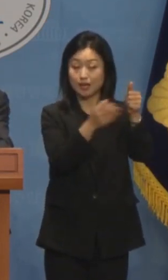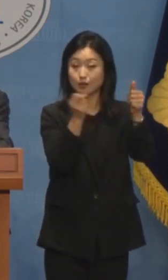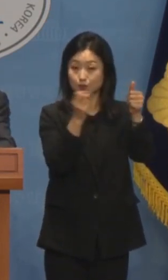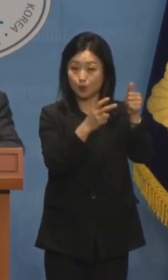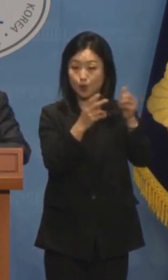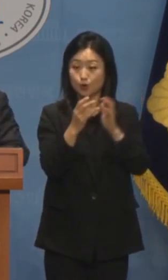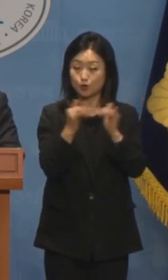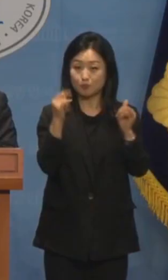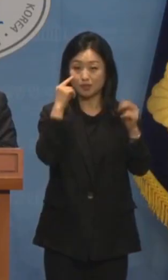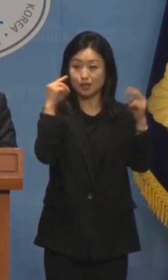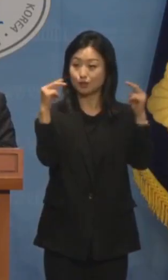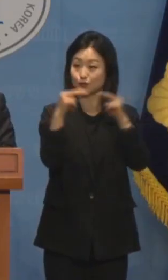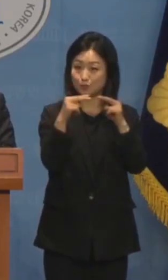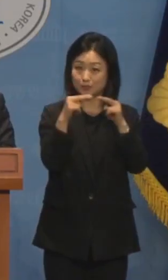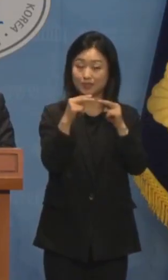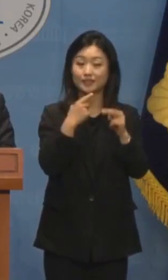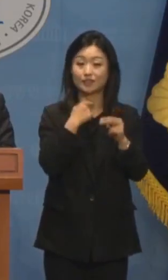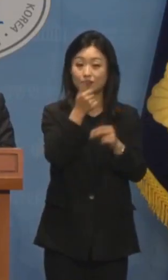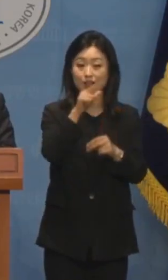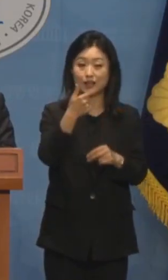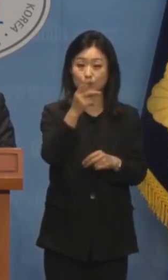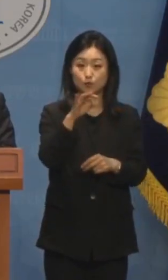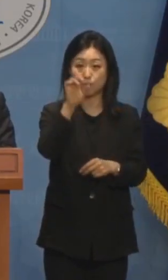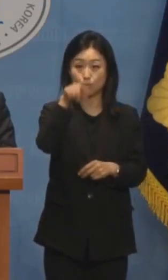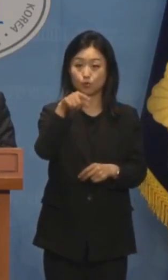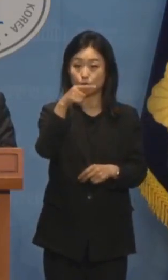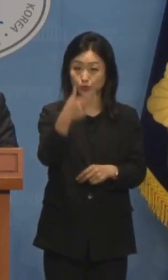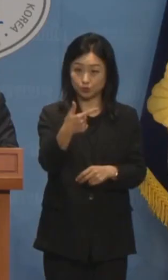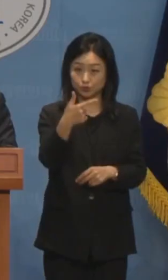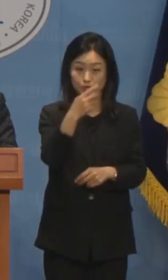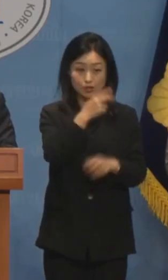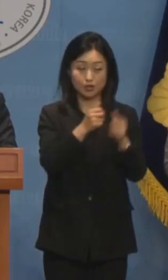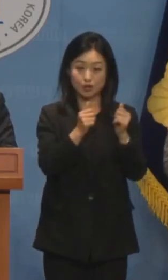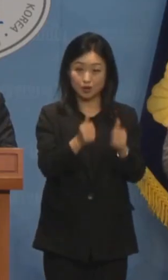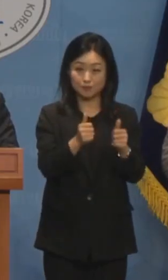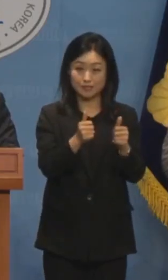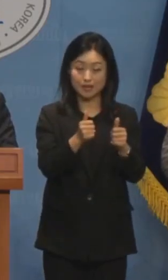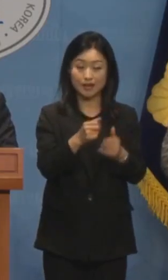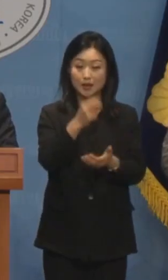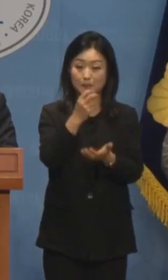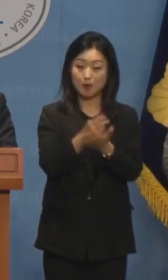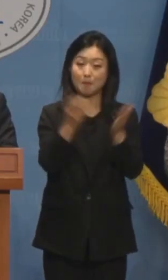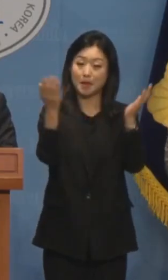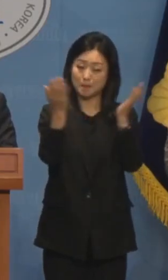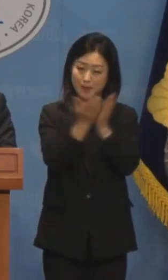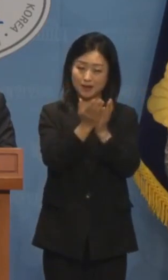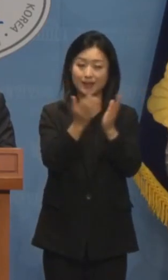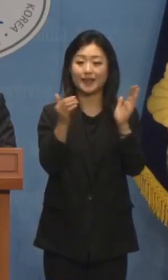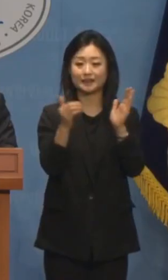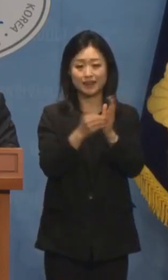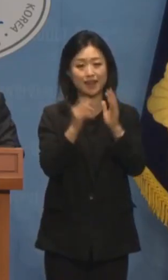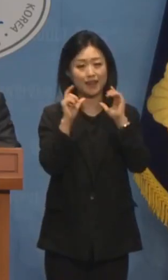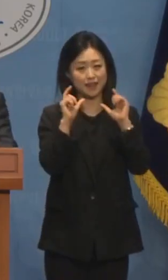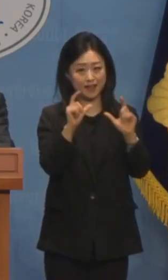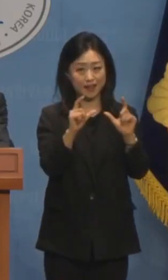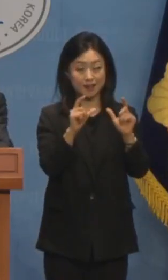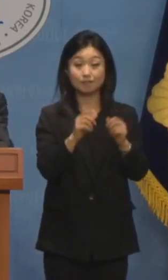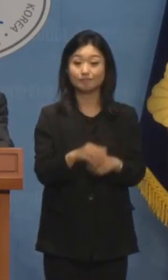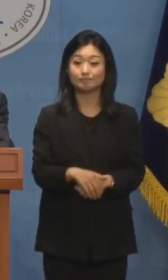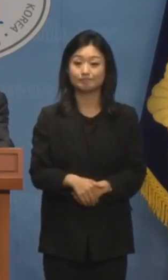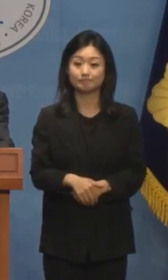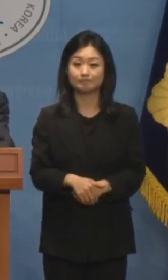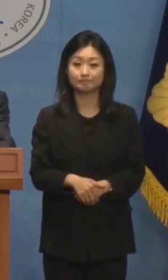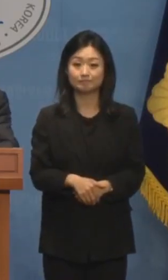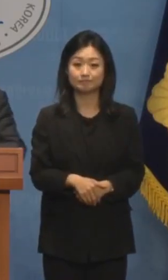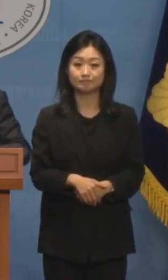눈높이를 강조하던 한동훈 국민의힘 대표도 검찰이 팩트와 법리에 맞는 판단을 내렸을 것이라며 보조를